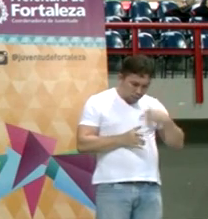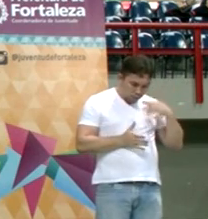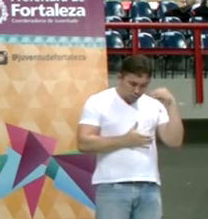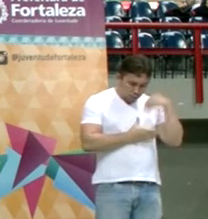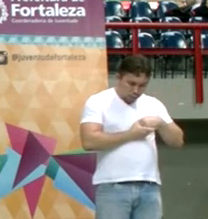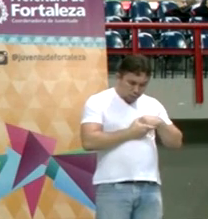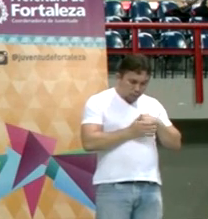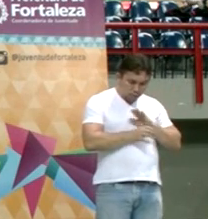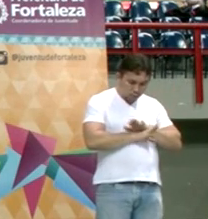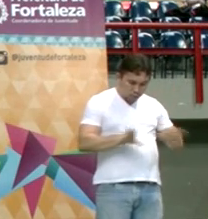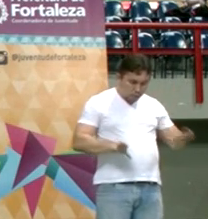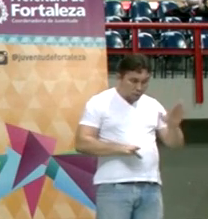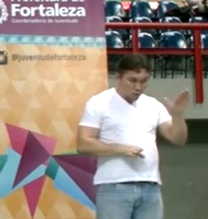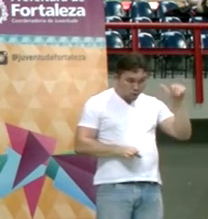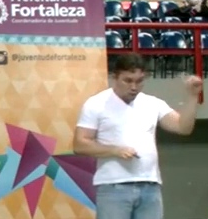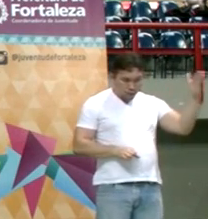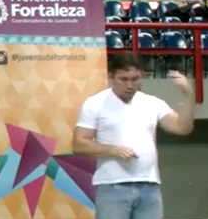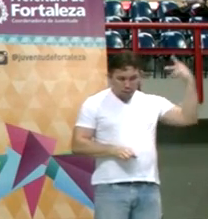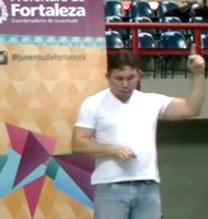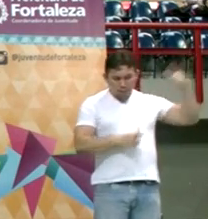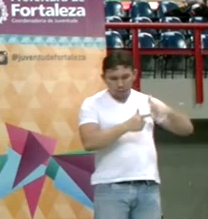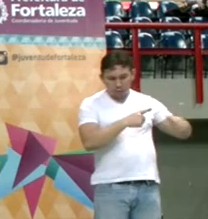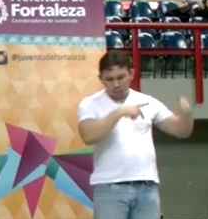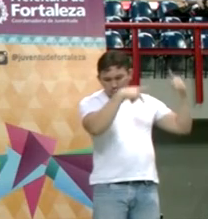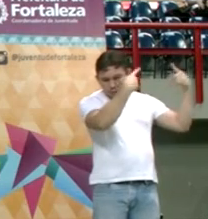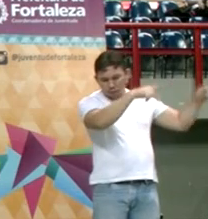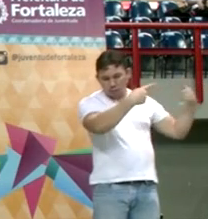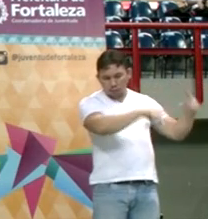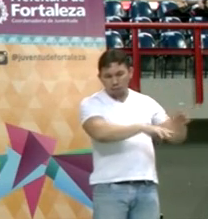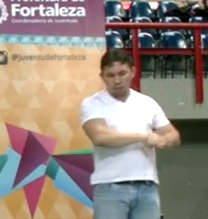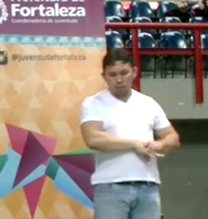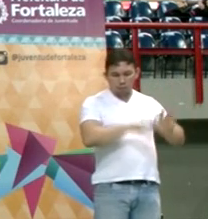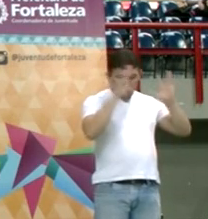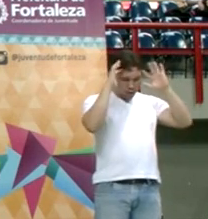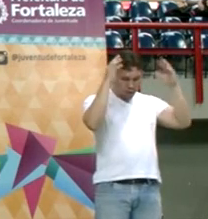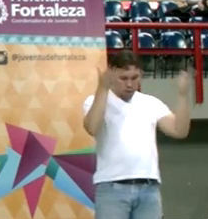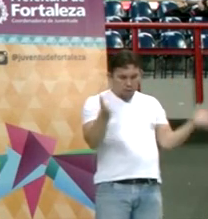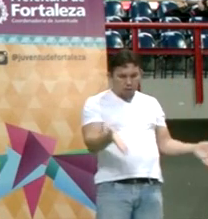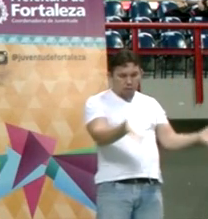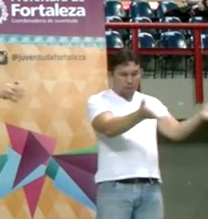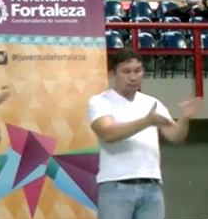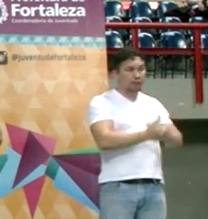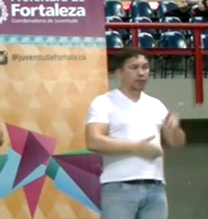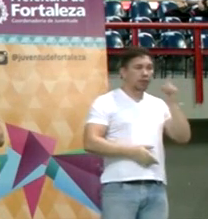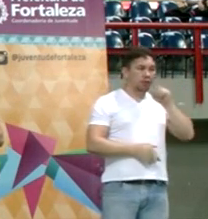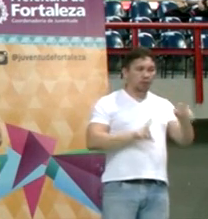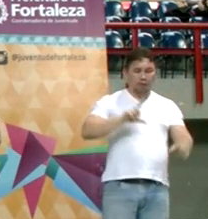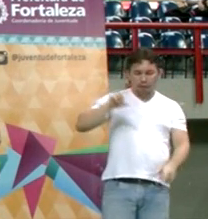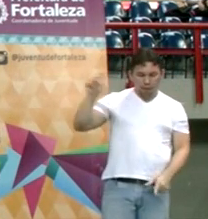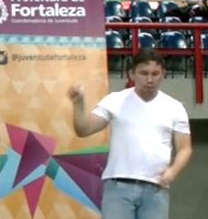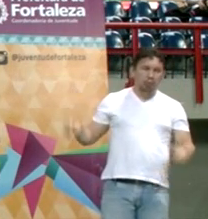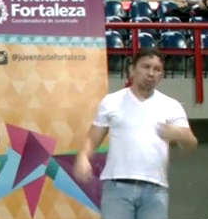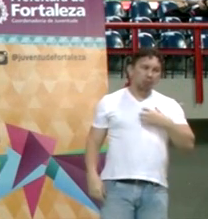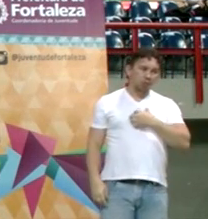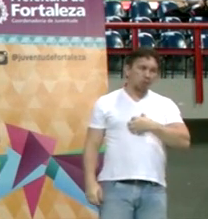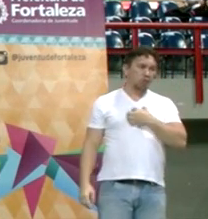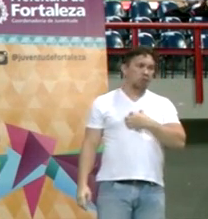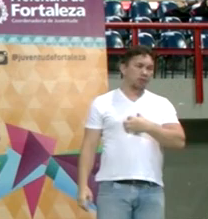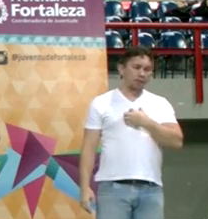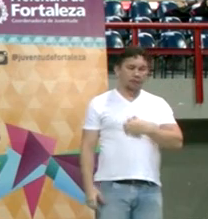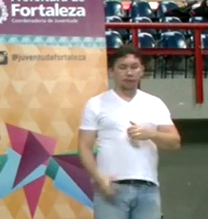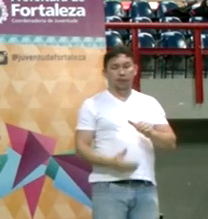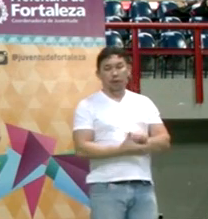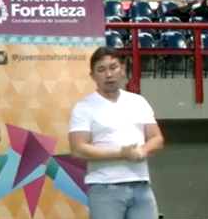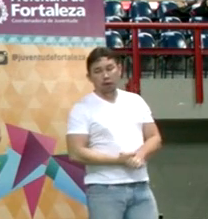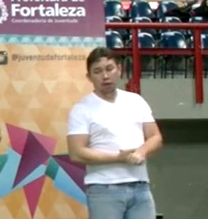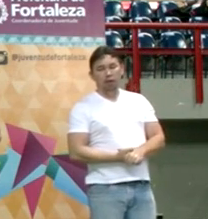problemas internos. O problema de vocês é de vocês. Vocês que europeus que se resolvam. E os Estados Unidos foi embora, indignado.